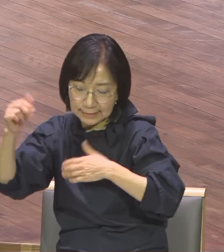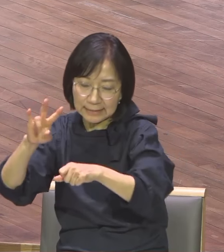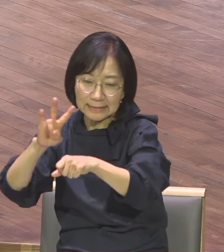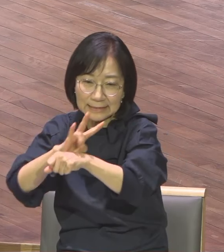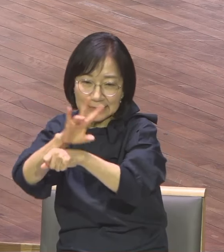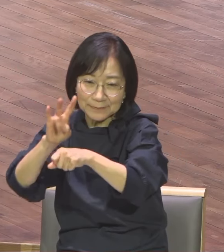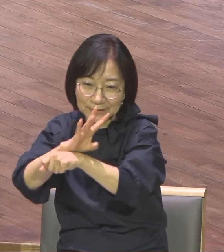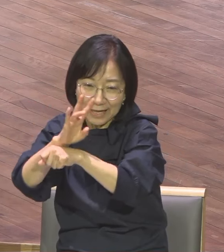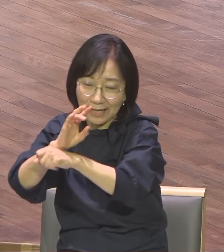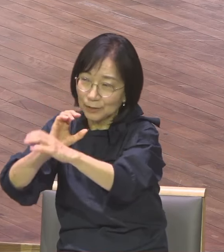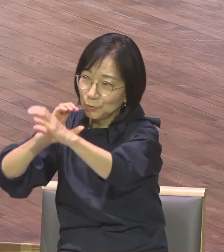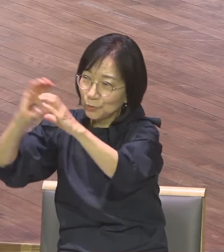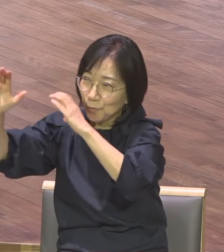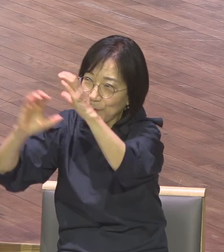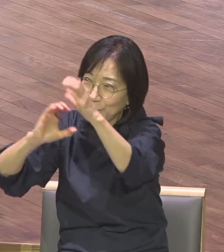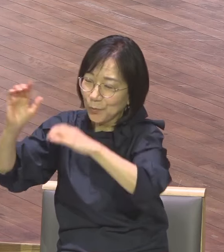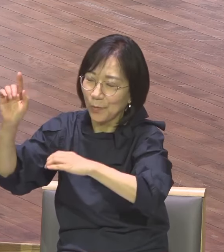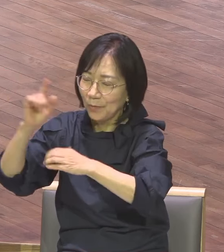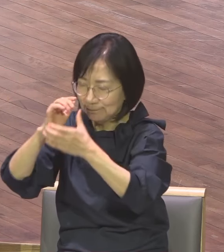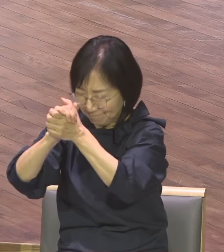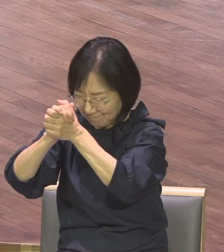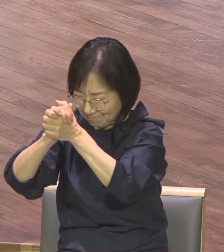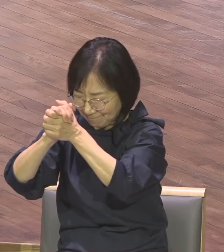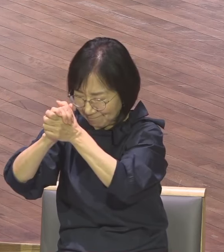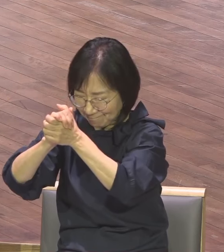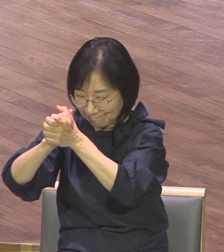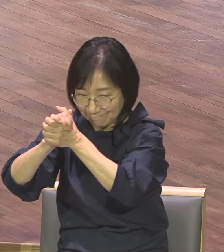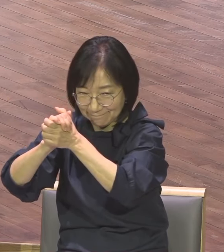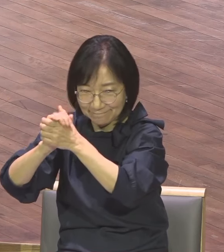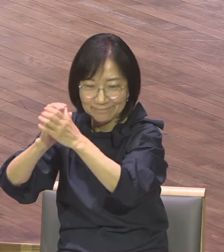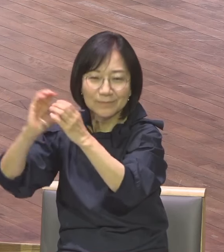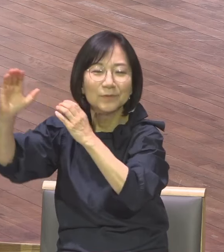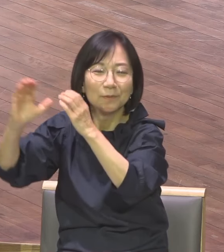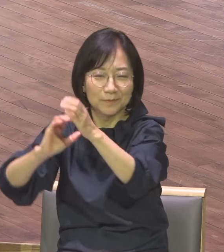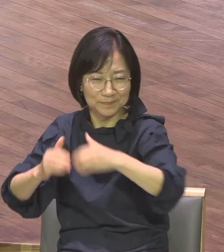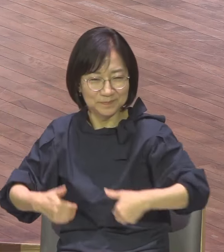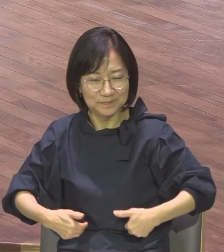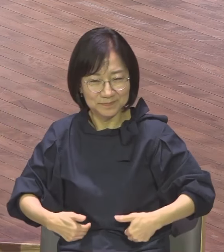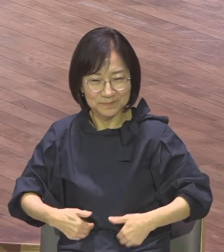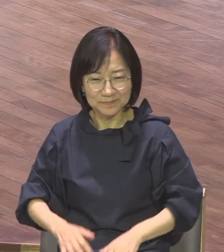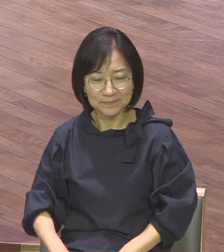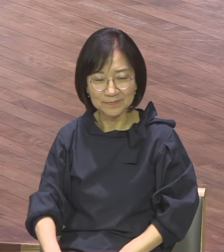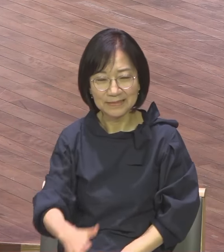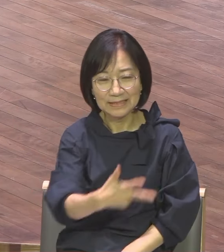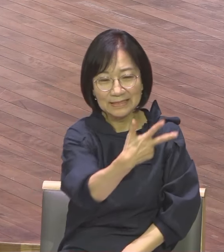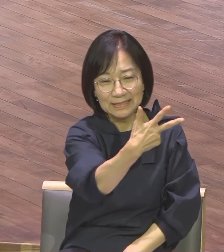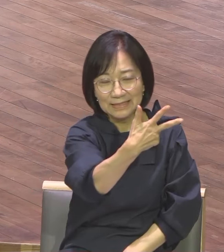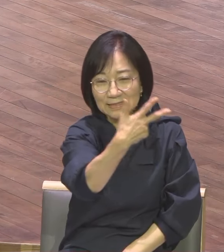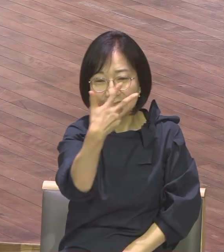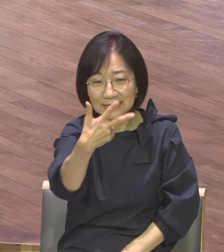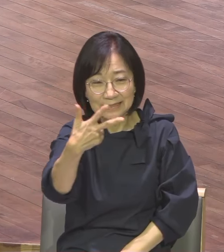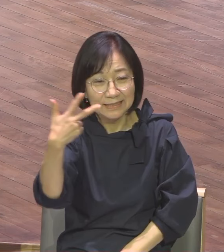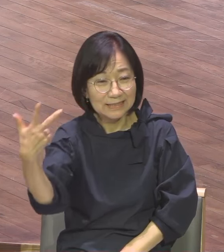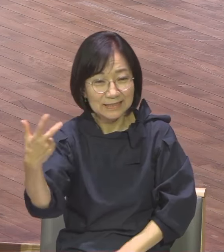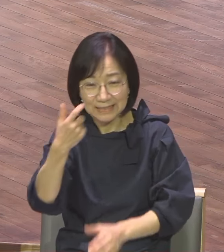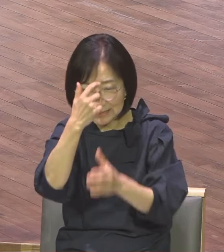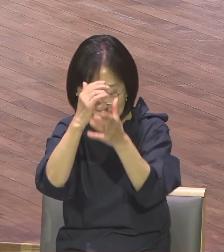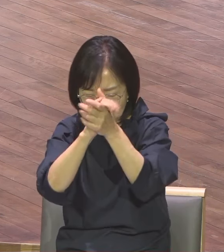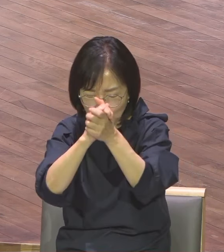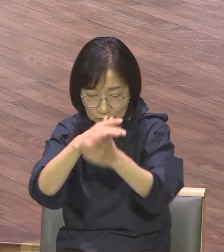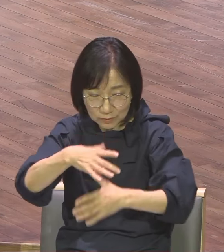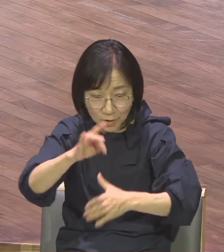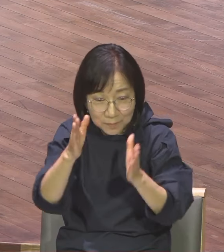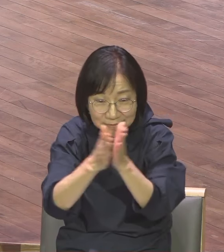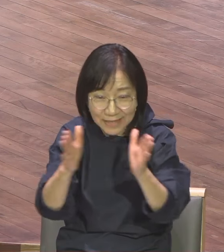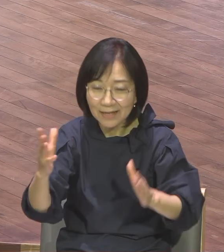것이 신앙생활의 삶이에요. 우리가 드리는 777 기도의 시작도 바로 성삼위 하나님과